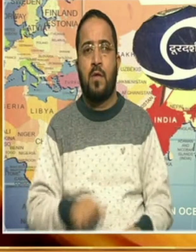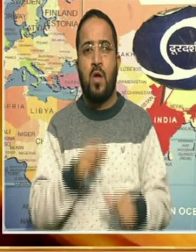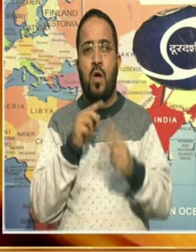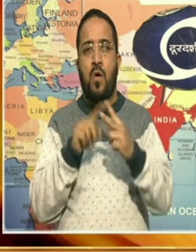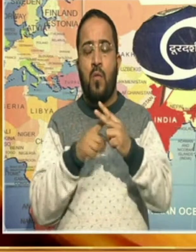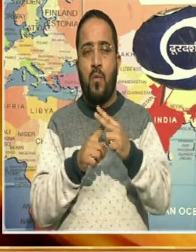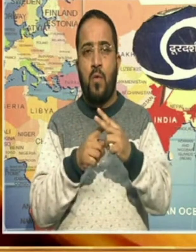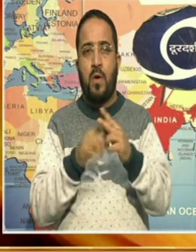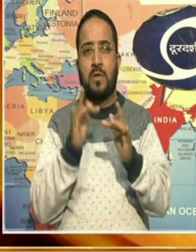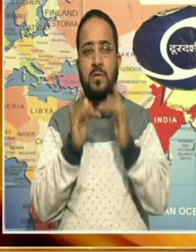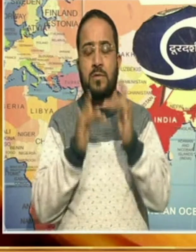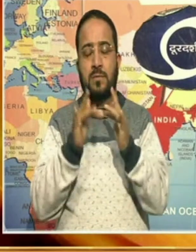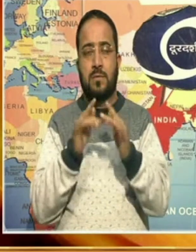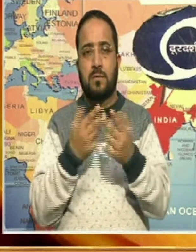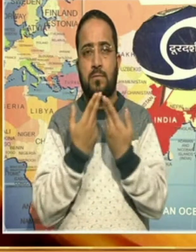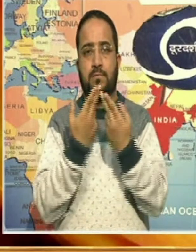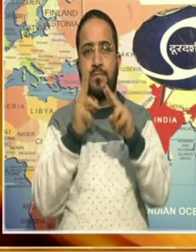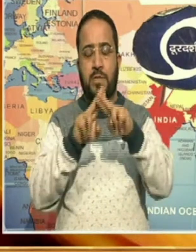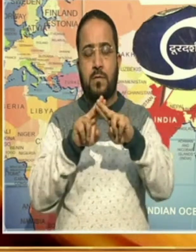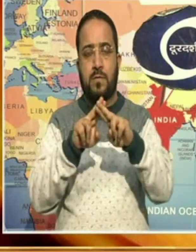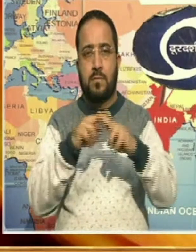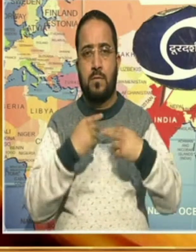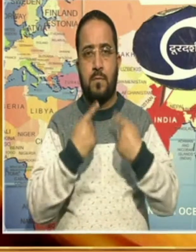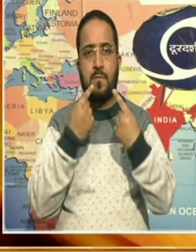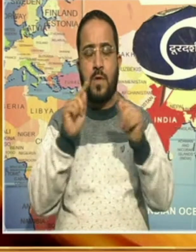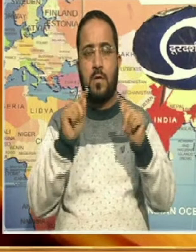پابندی آئید کرے